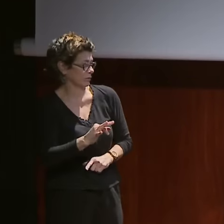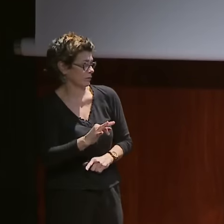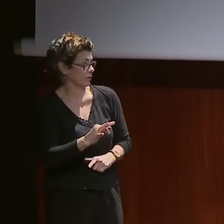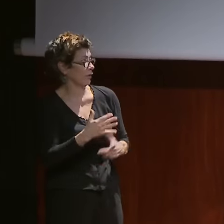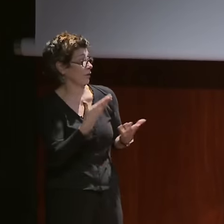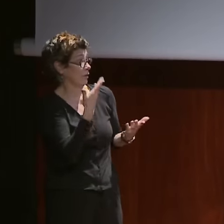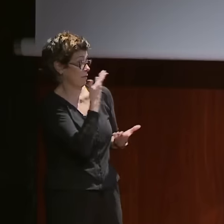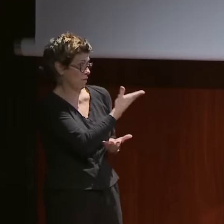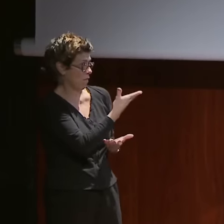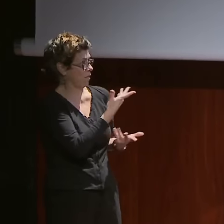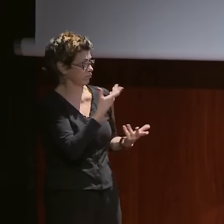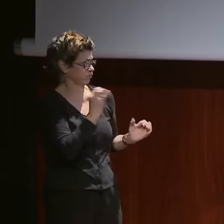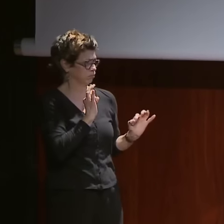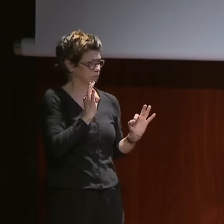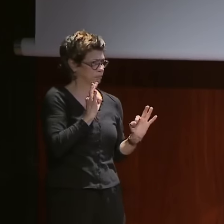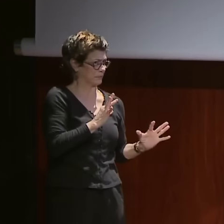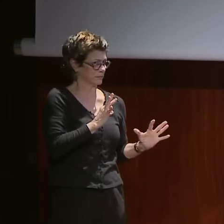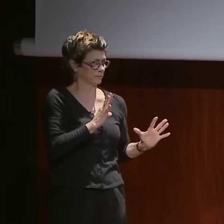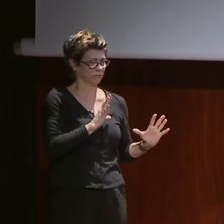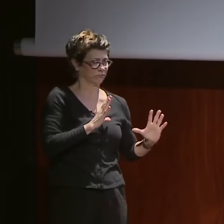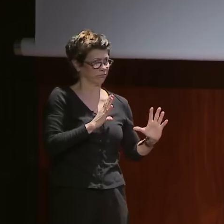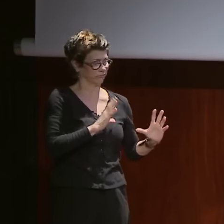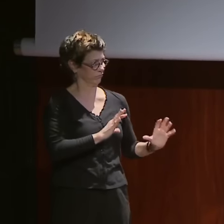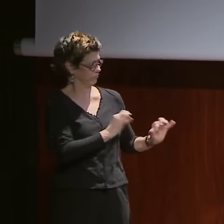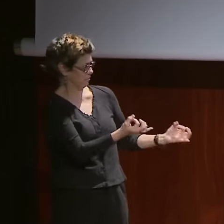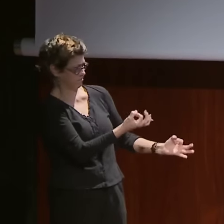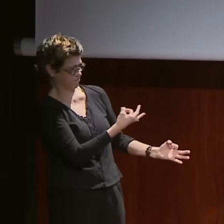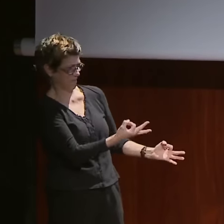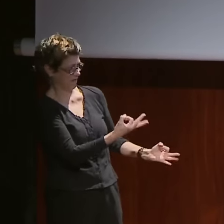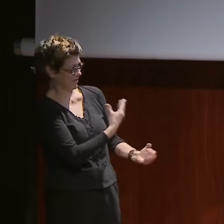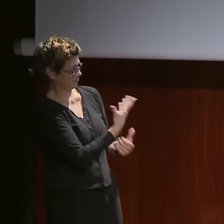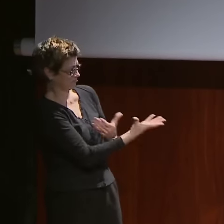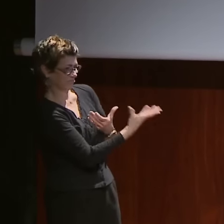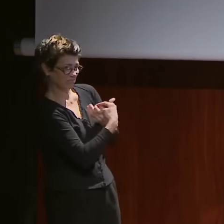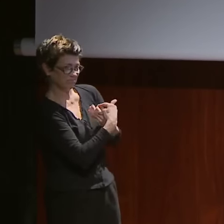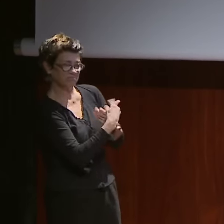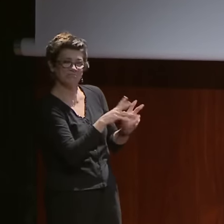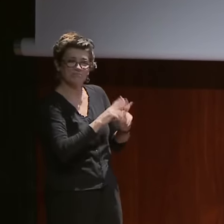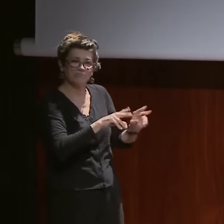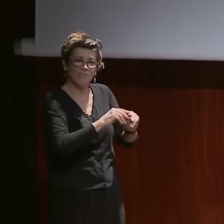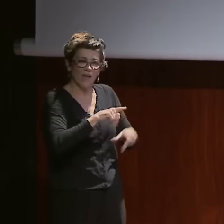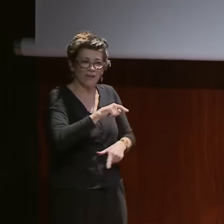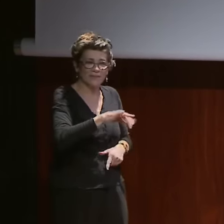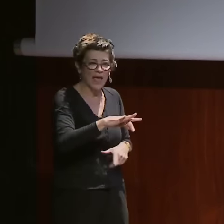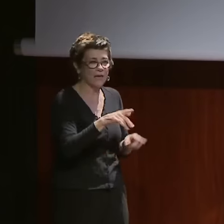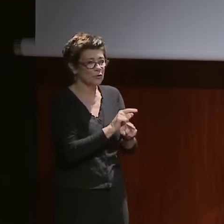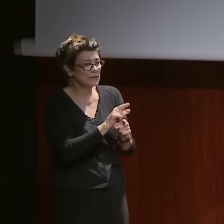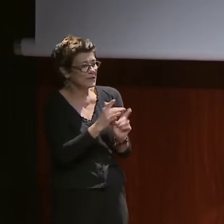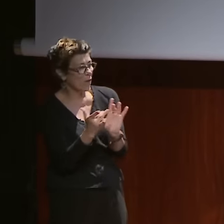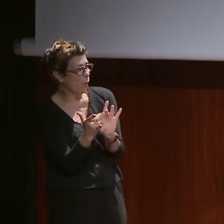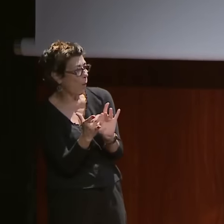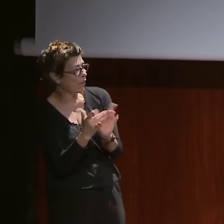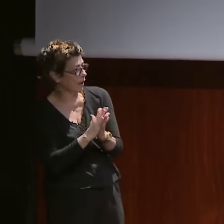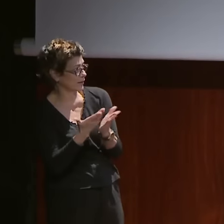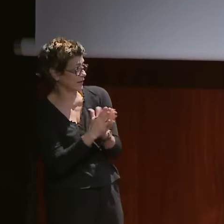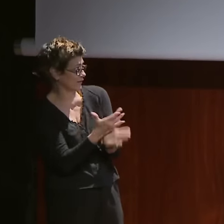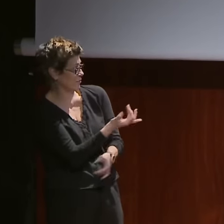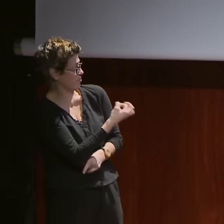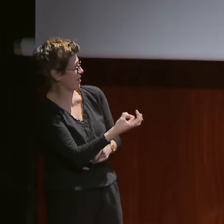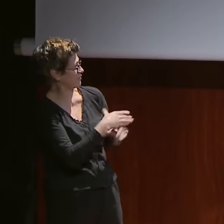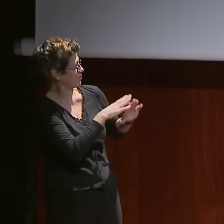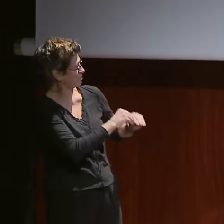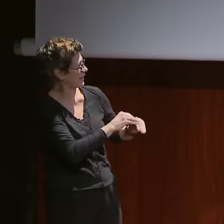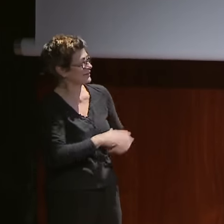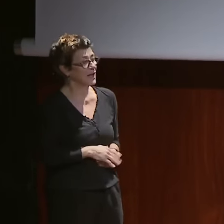étiez extrêmement bien placé pour venir nous parler non seulement de la LSF, mais de ses contacts avec le livre.